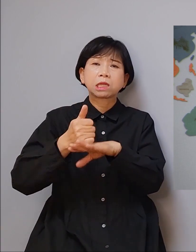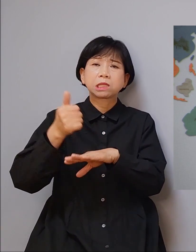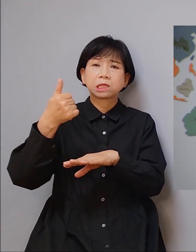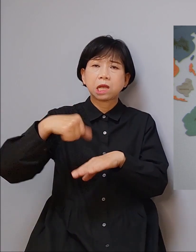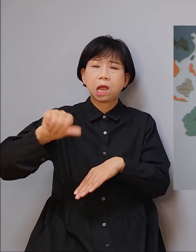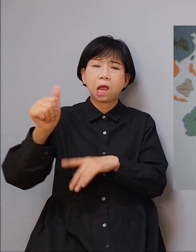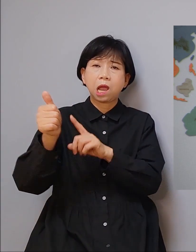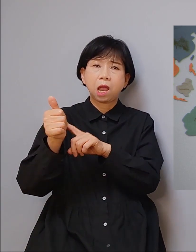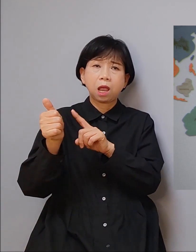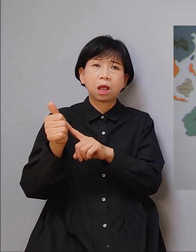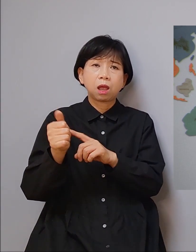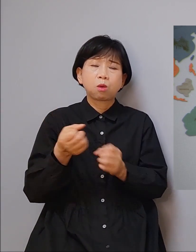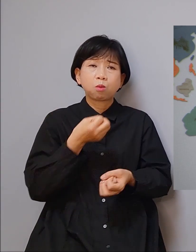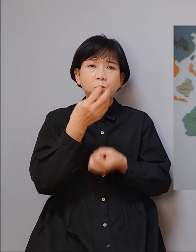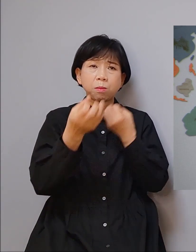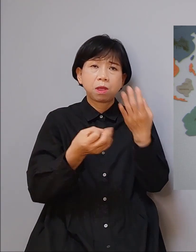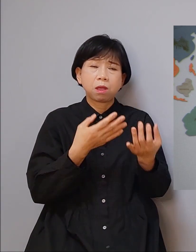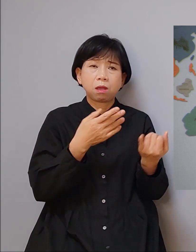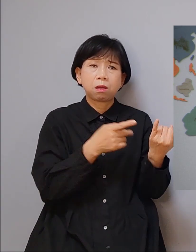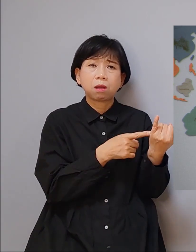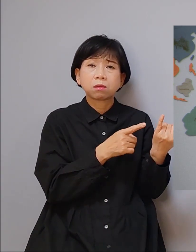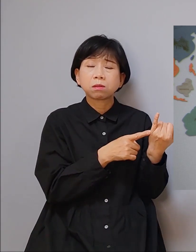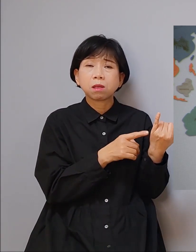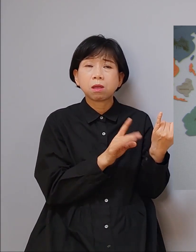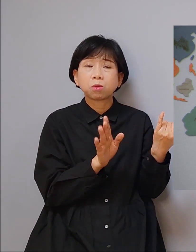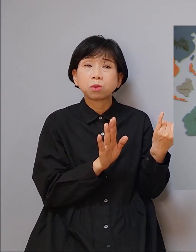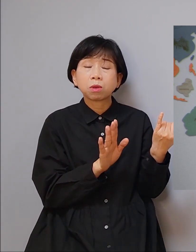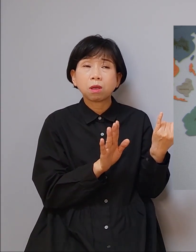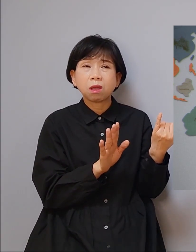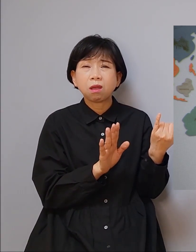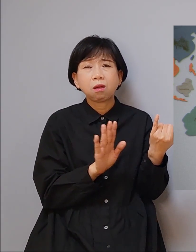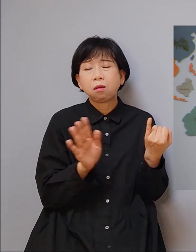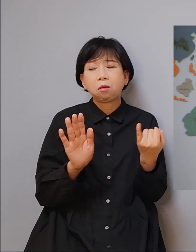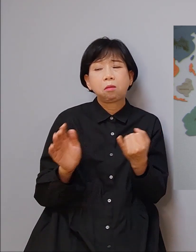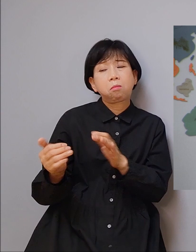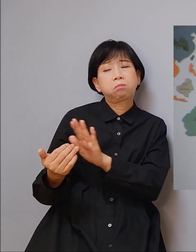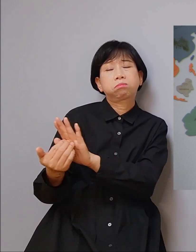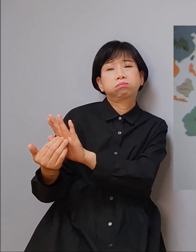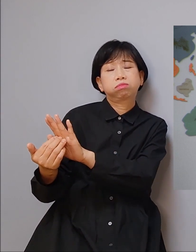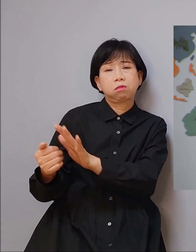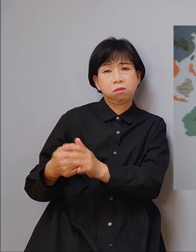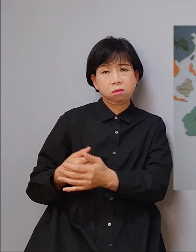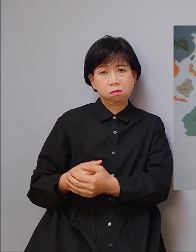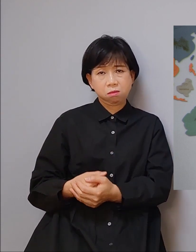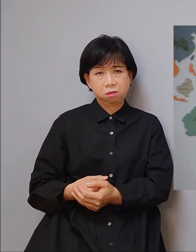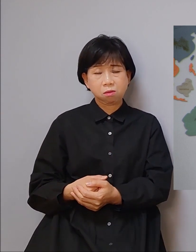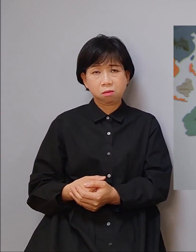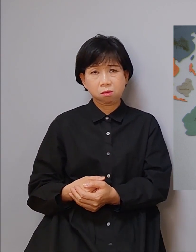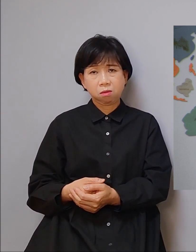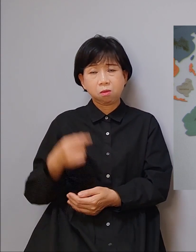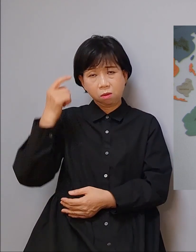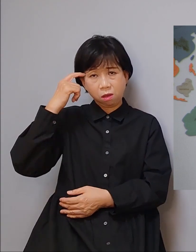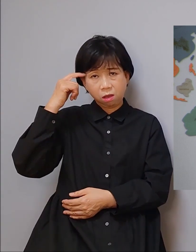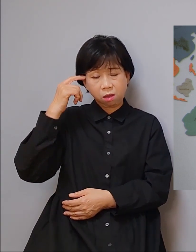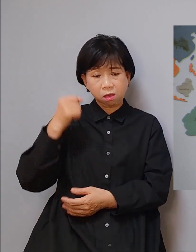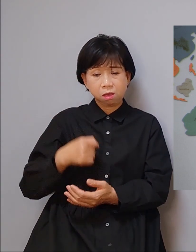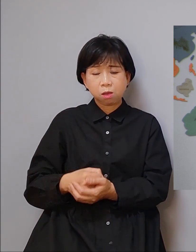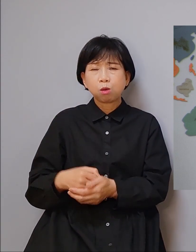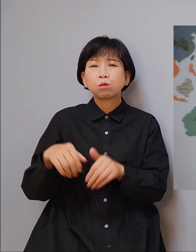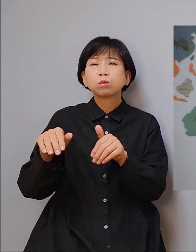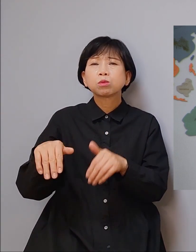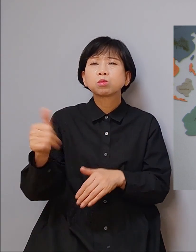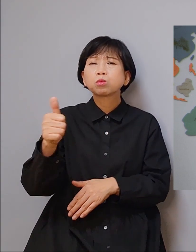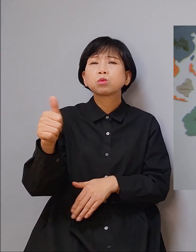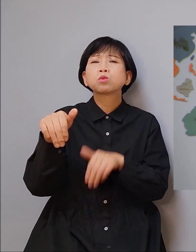여러분, 시간이 문제죠. 이제는 이 신데렐라가 참 어려운 시간을 보냈지만 이제 이